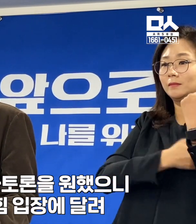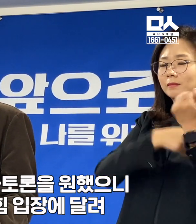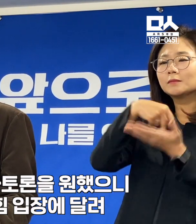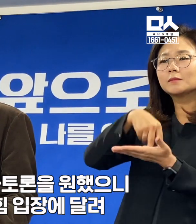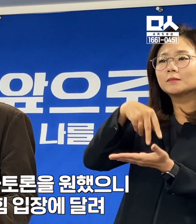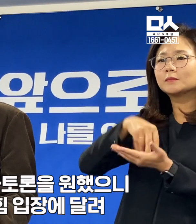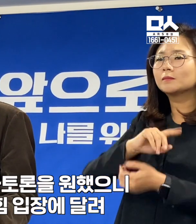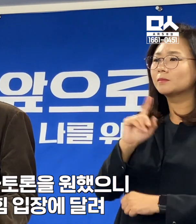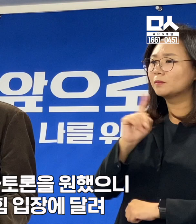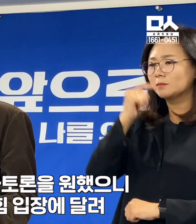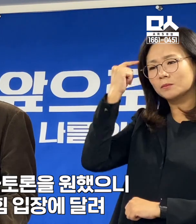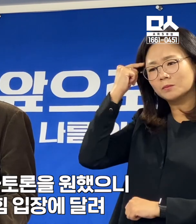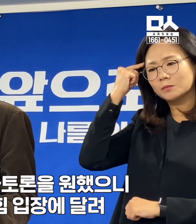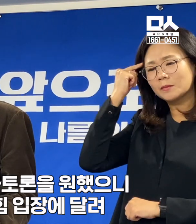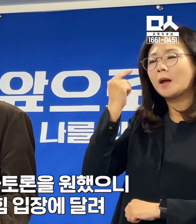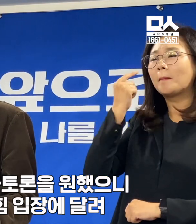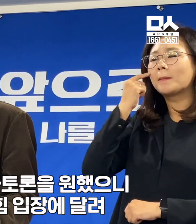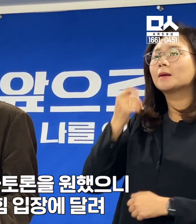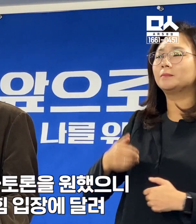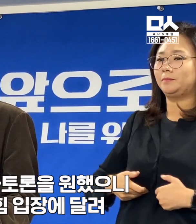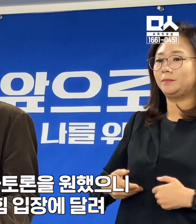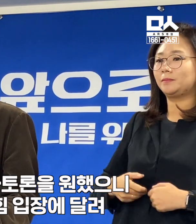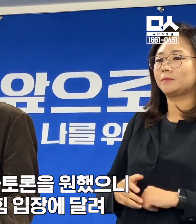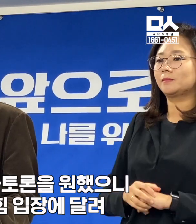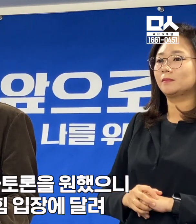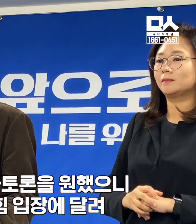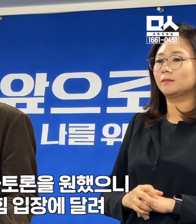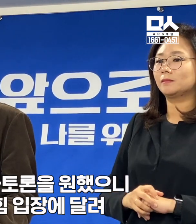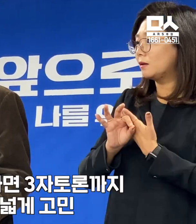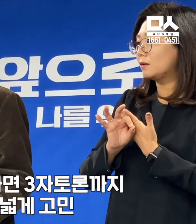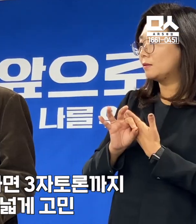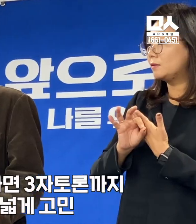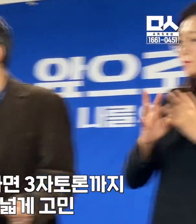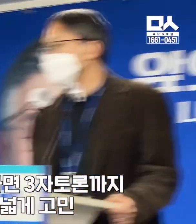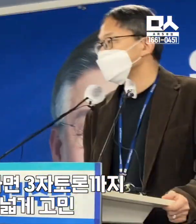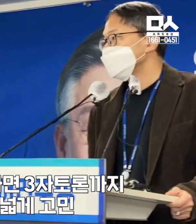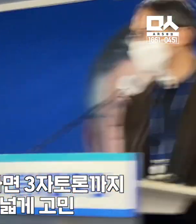국민의힘의 입장이 어떠냐, 그리고 거기에 좀 달린 것이 아닌가 이렇게 보고